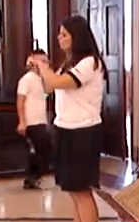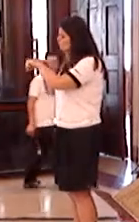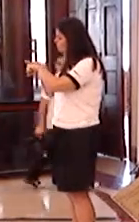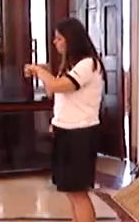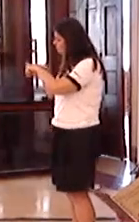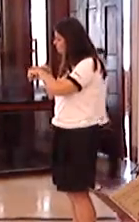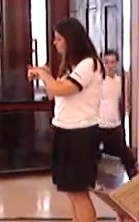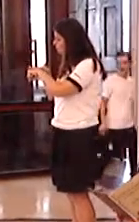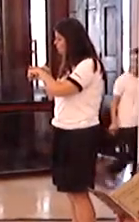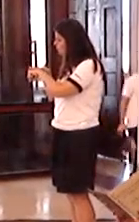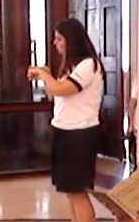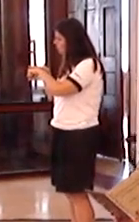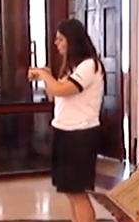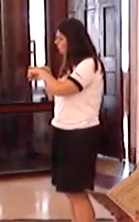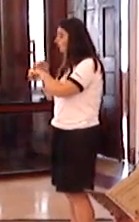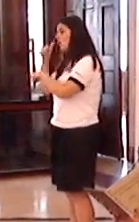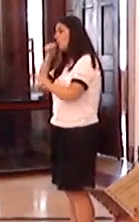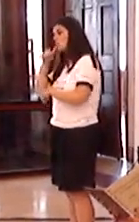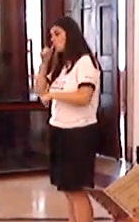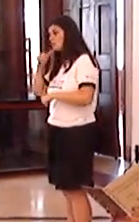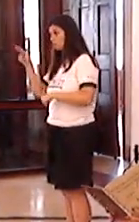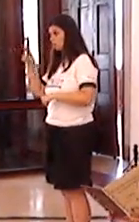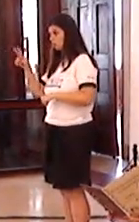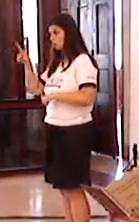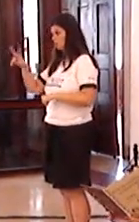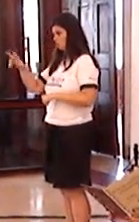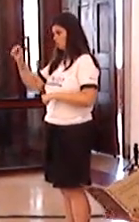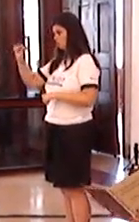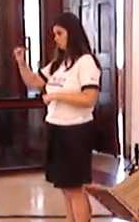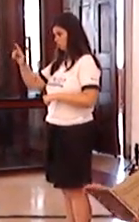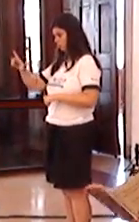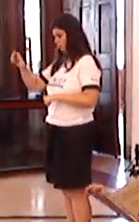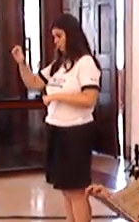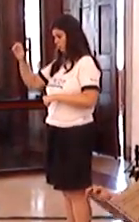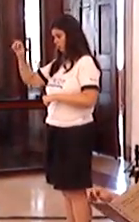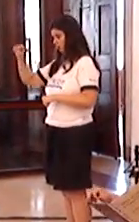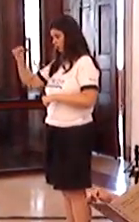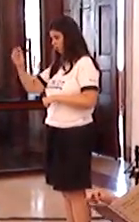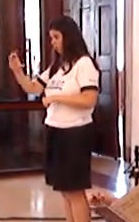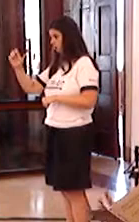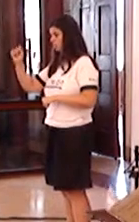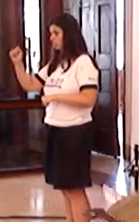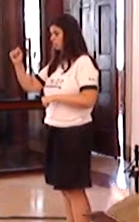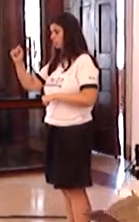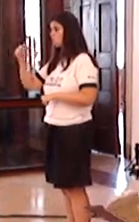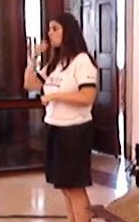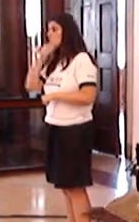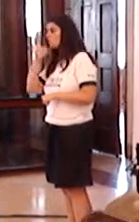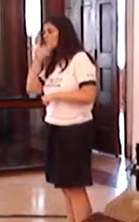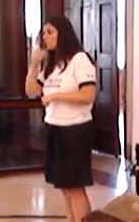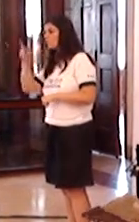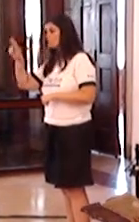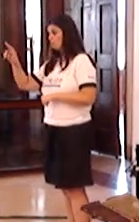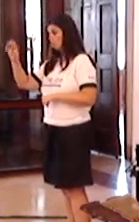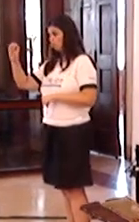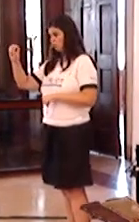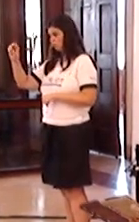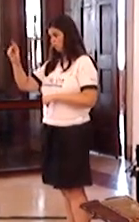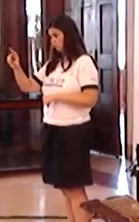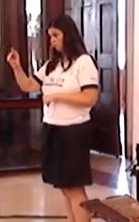outro. Valesca sabia o nome de Rodolfo e Rodolfo sabia o nome de